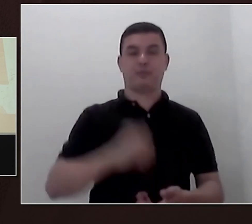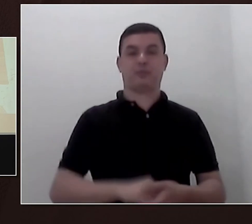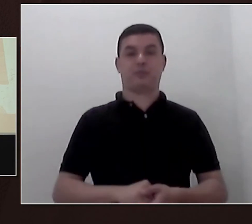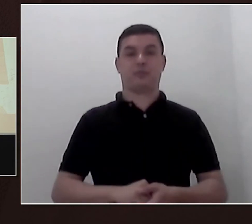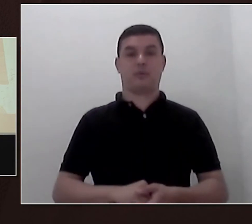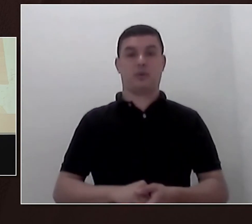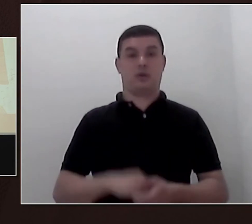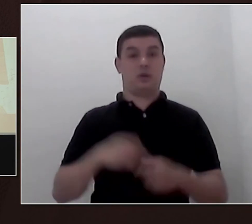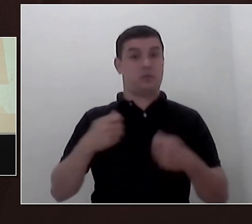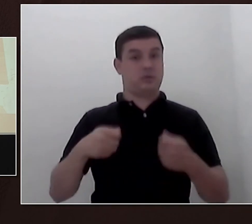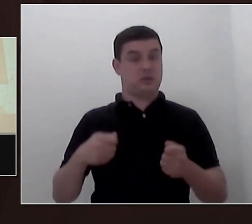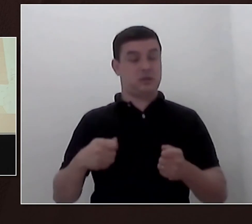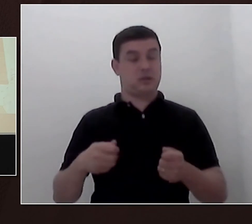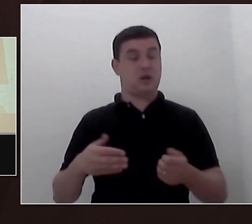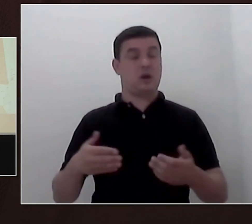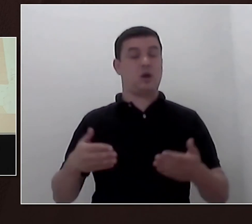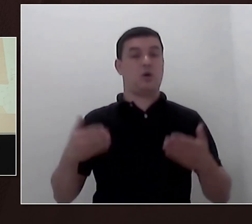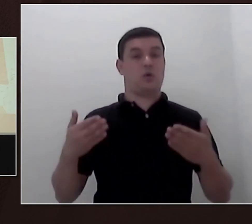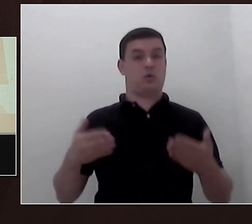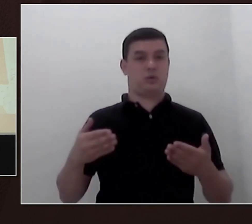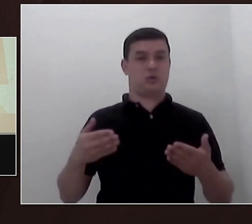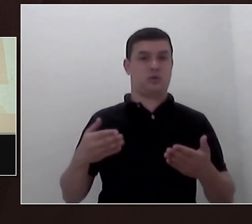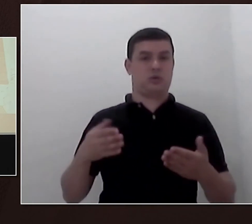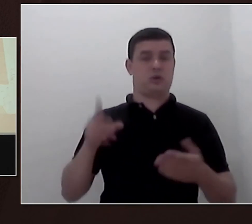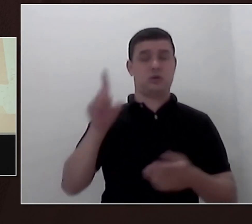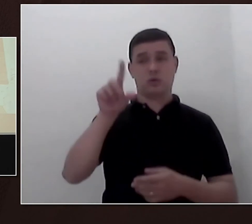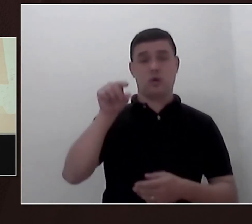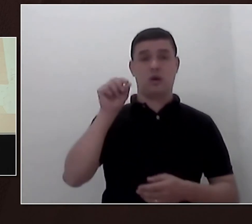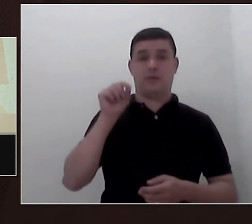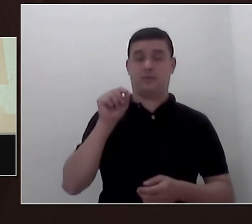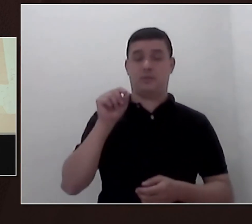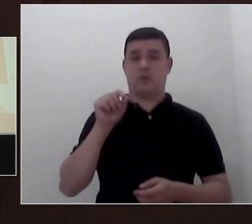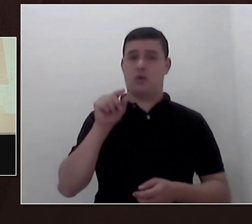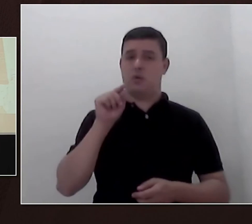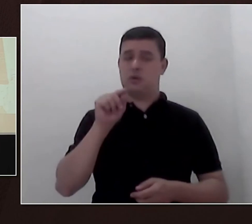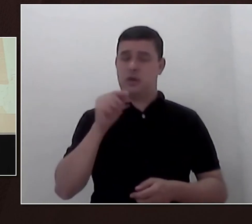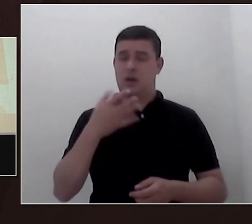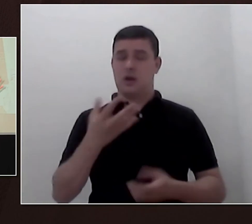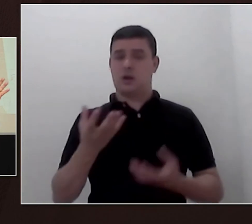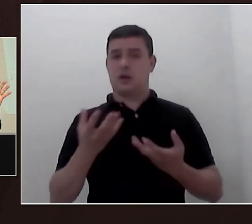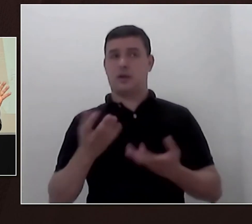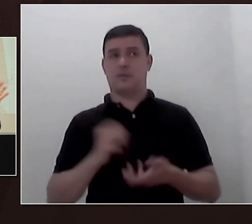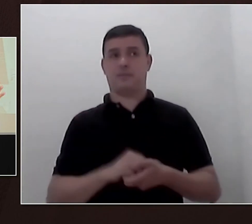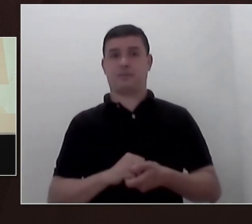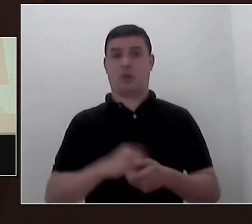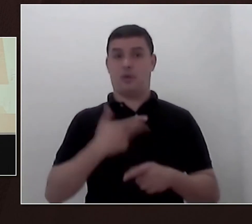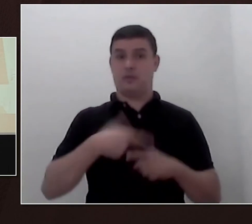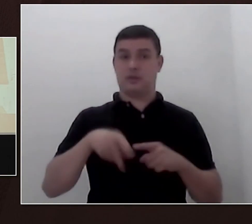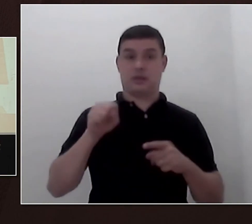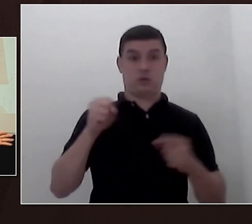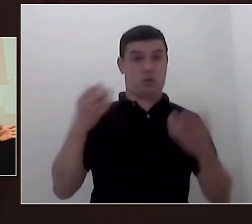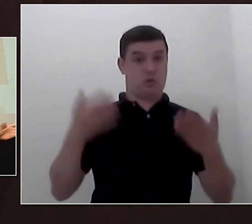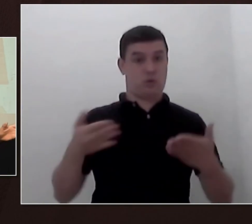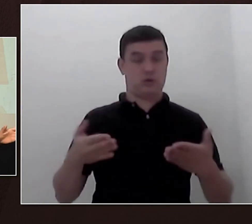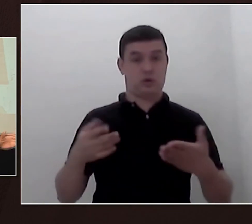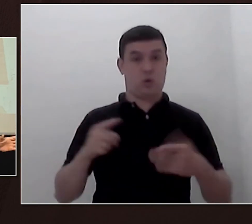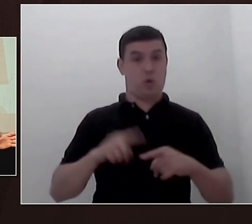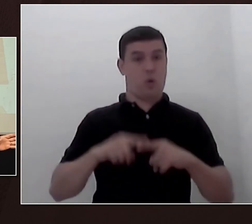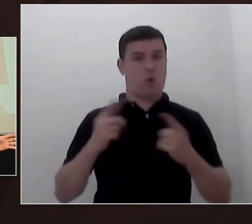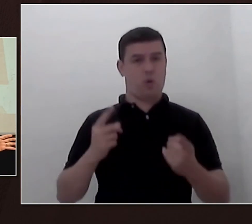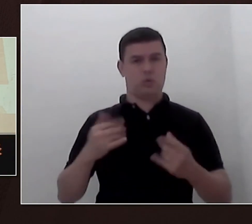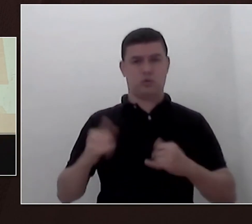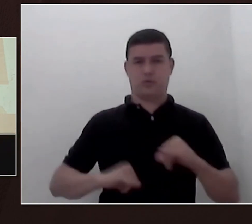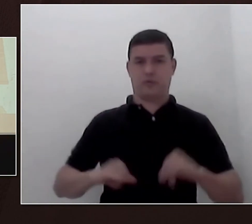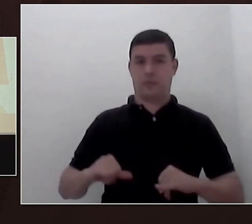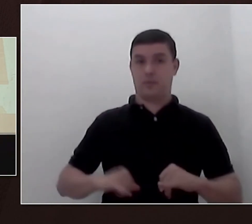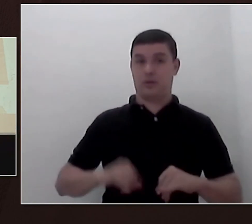exteriores, no dano da segunda morte durante 1000 anos aqui na terra, ou prefere ser um vencedor? Eu prefiro ser vencedor, não é